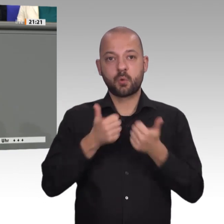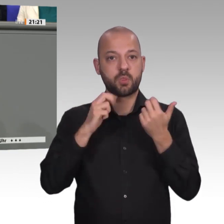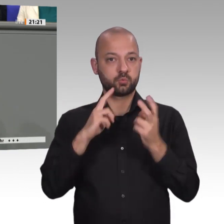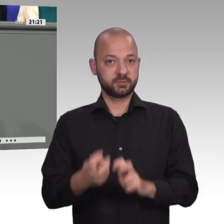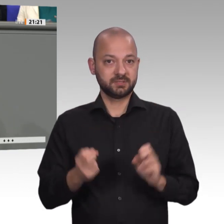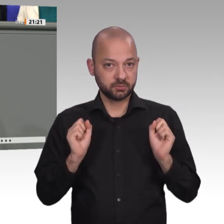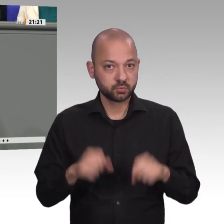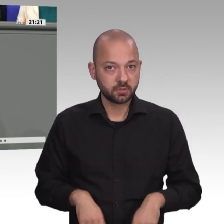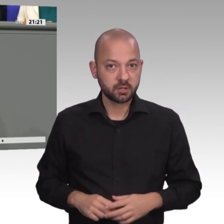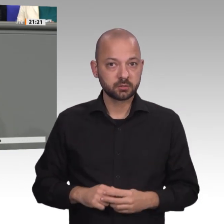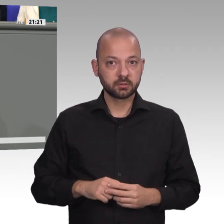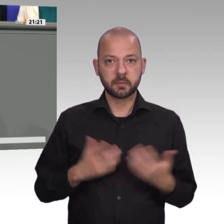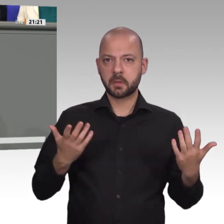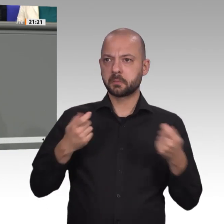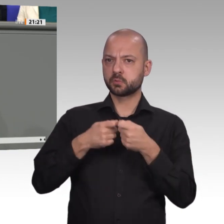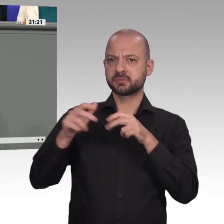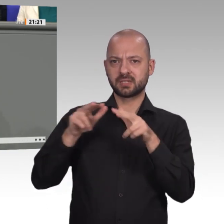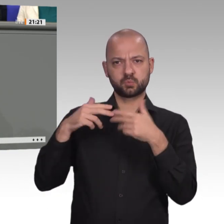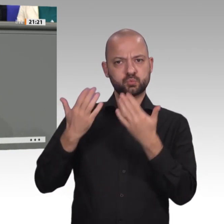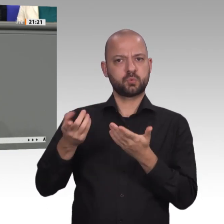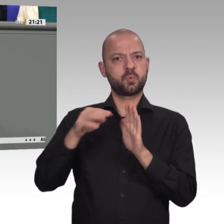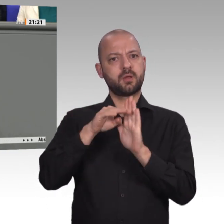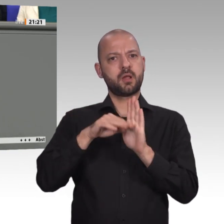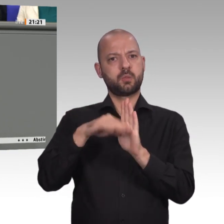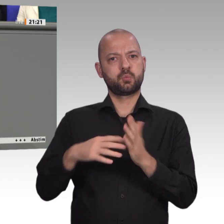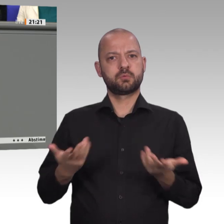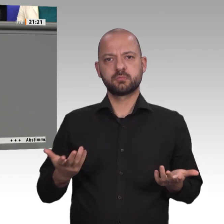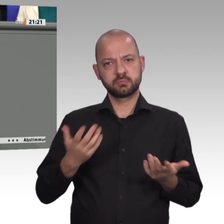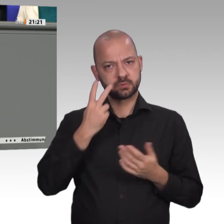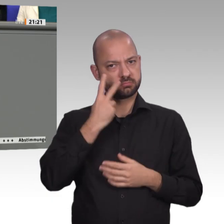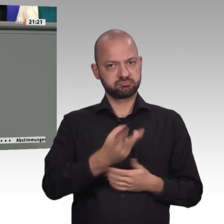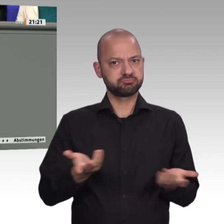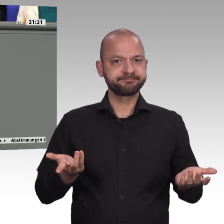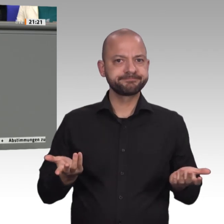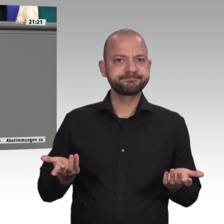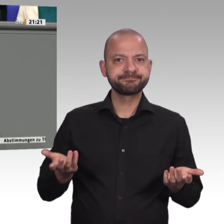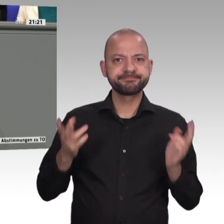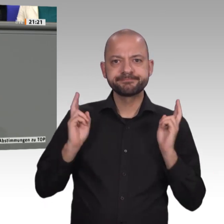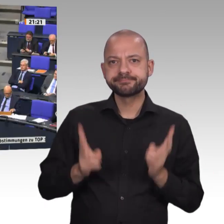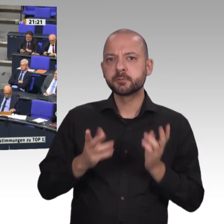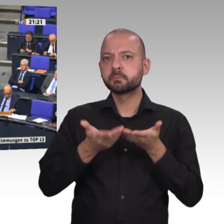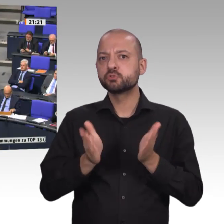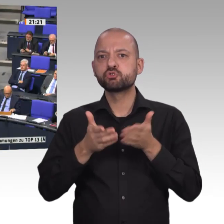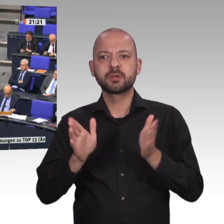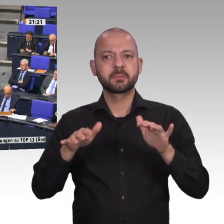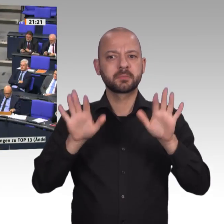brauchen Nachbesserungen an der Stelle ganz dringend, um Leuten Perspektiven zu geben, die im Moment in Werkstätten sind.